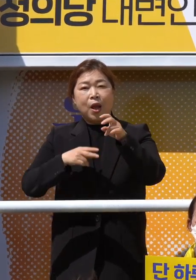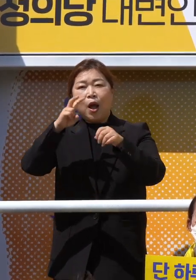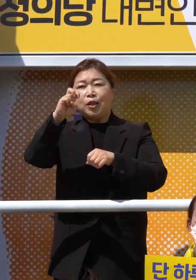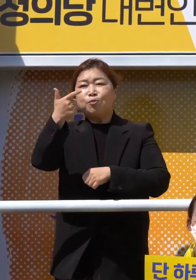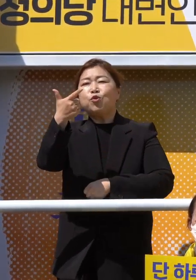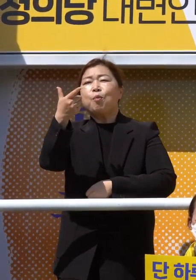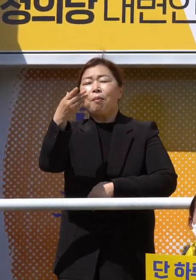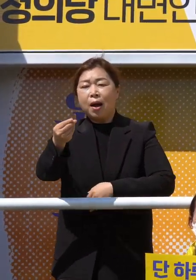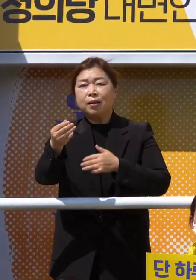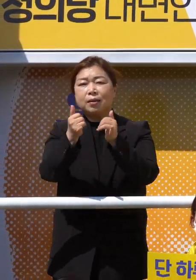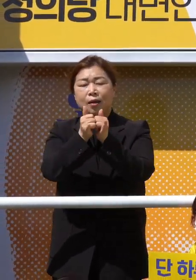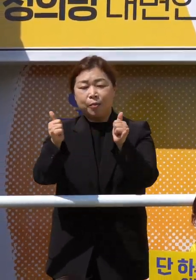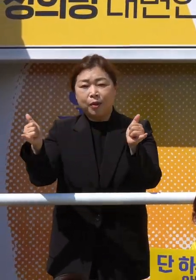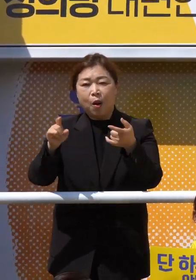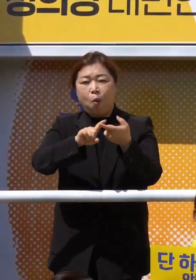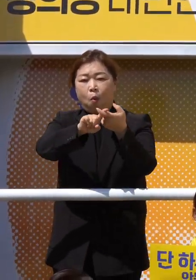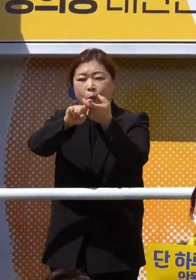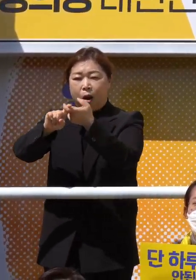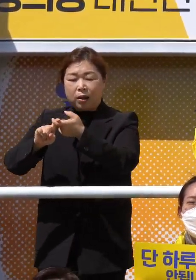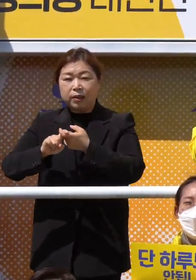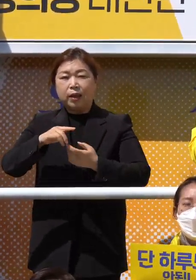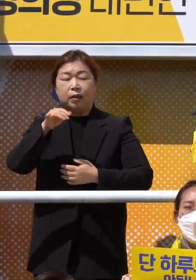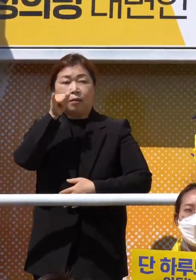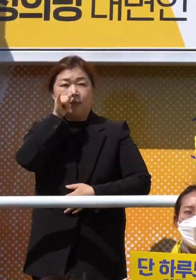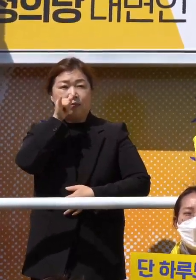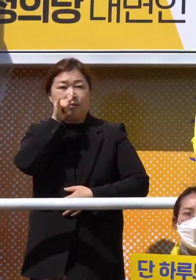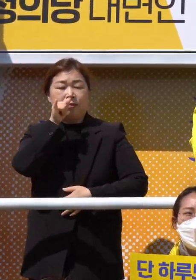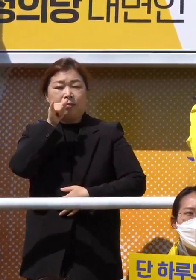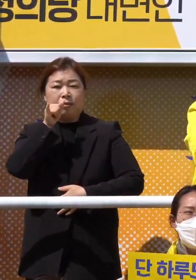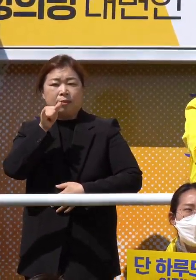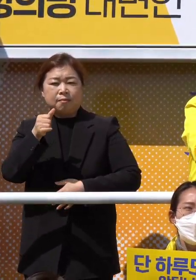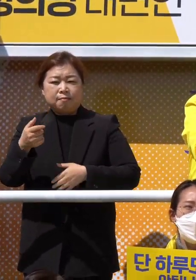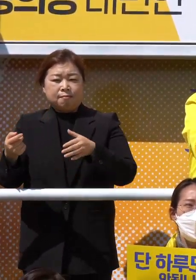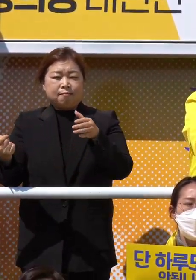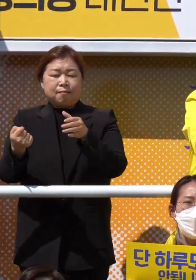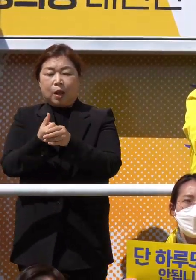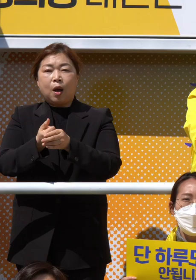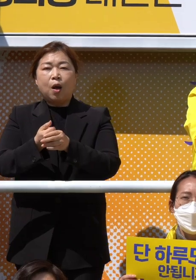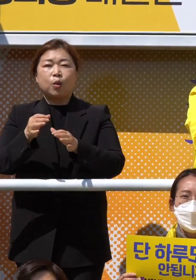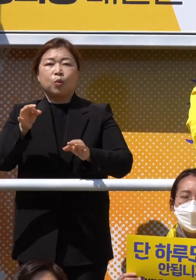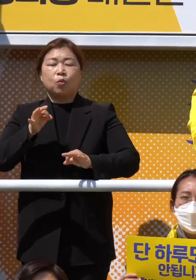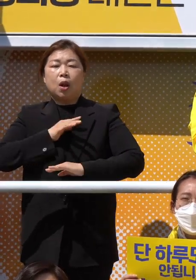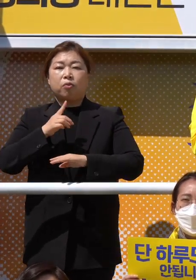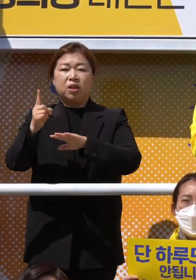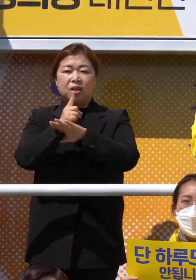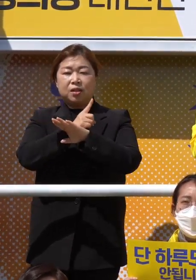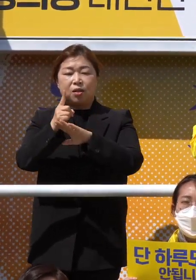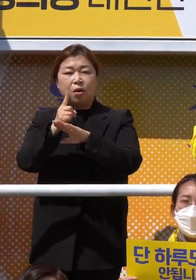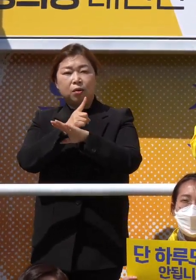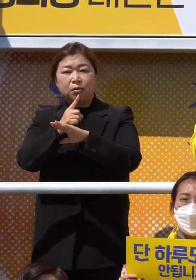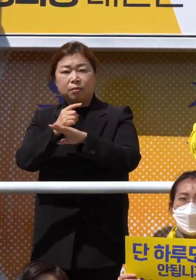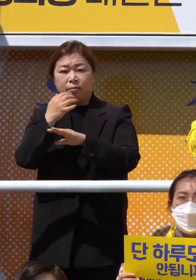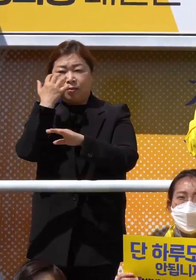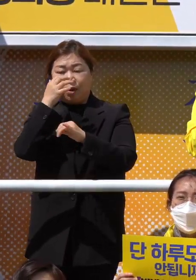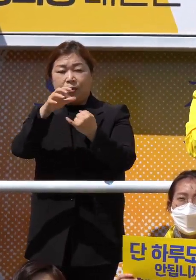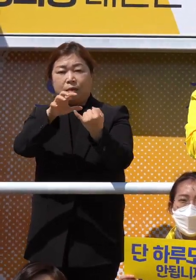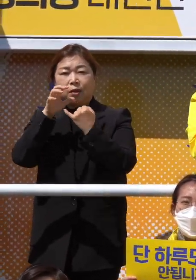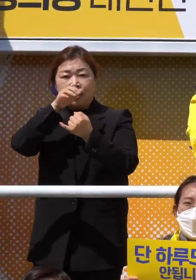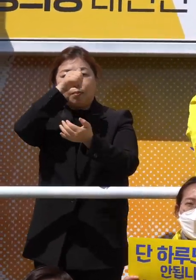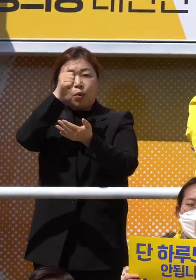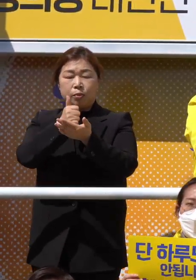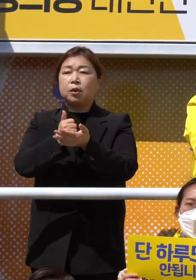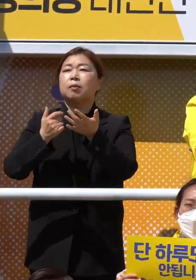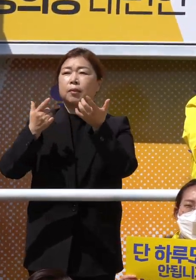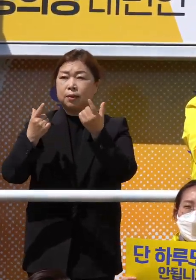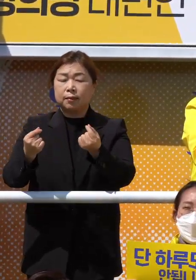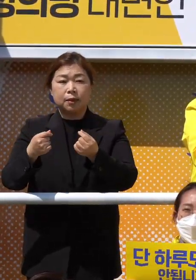26만 명이 연루된 전대미문의 디지털 성착취